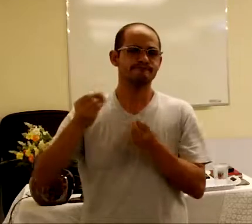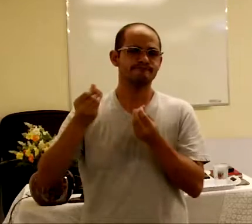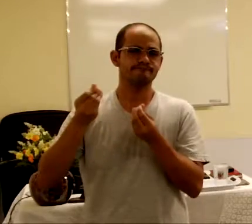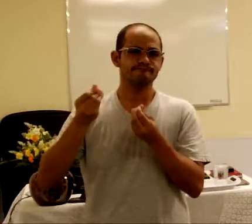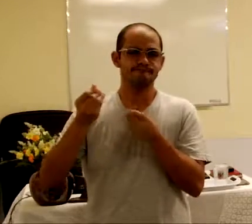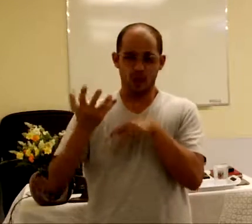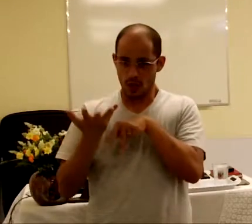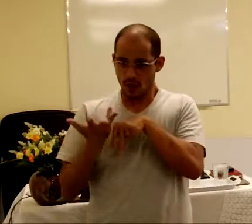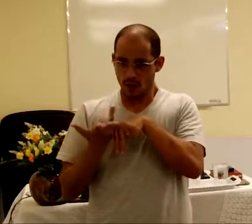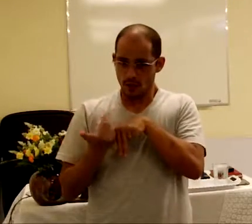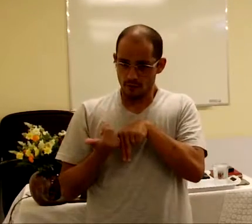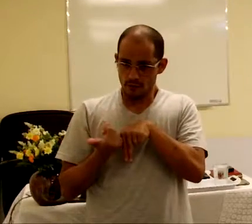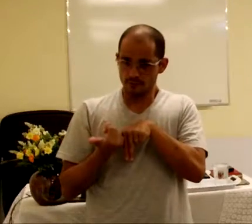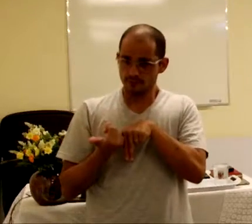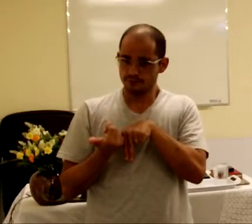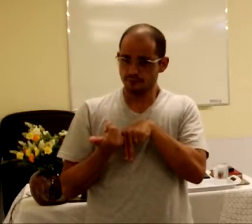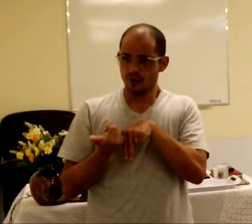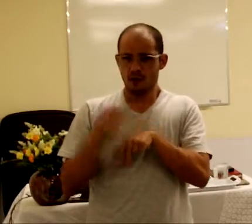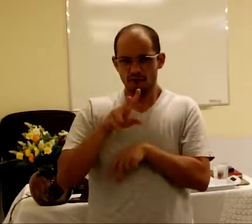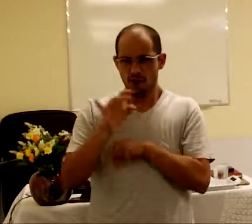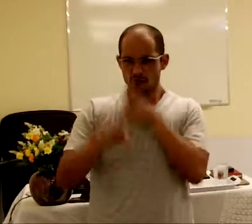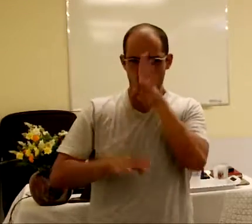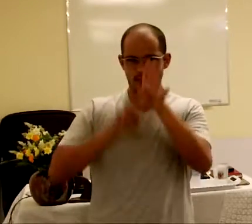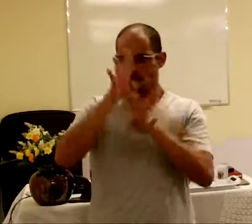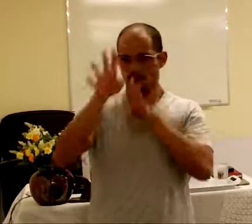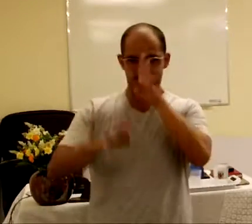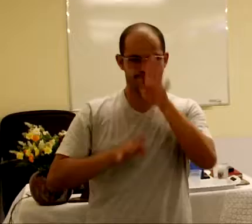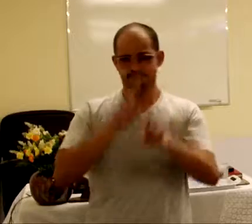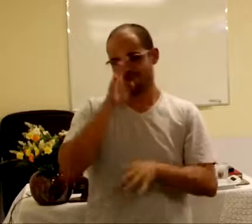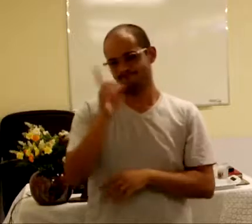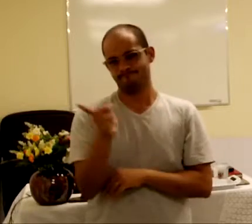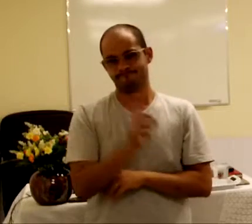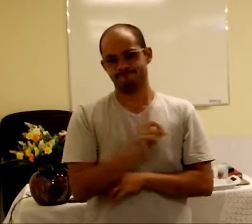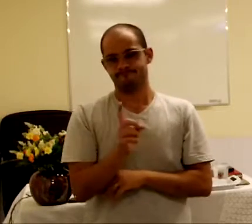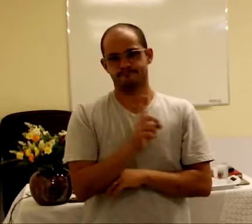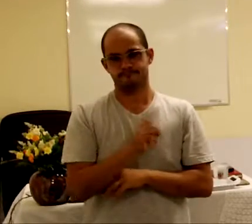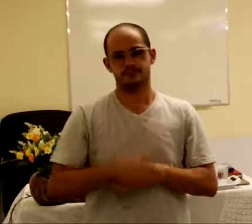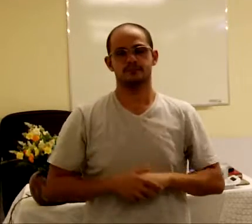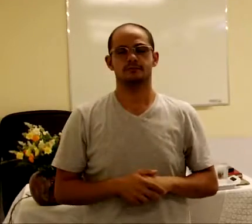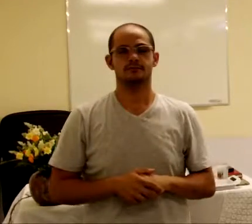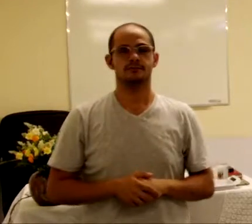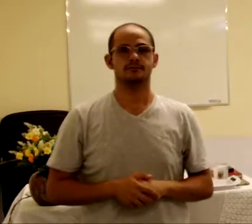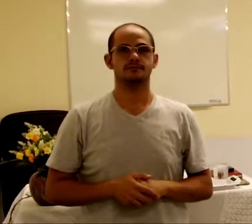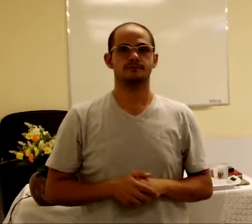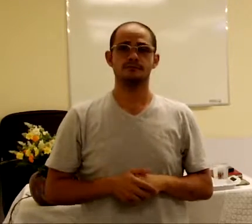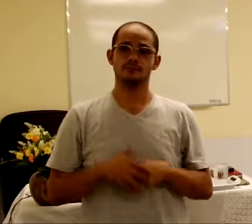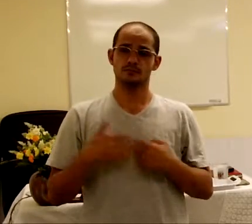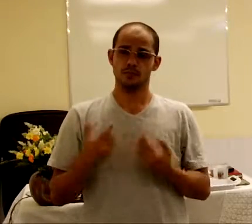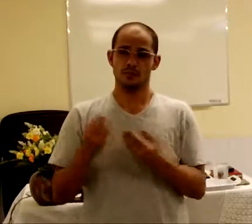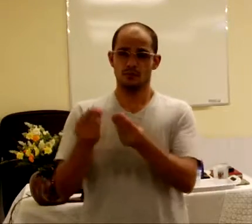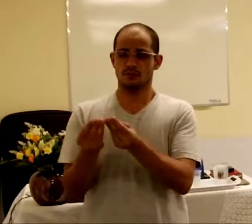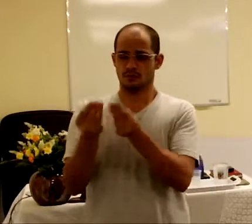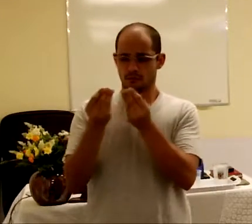vão ser imprudentes de fazer confusão. Né? Então, eles oferecem